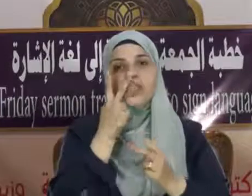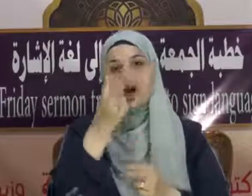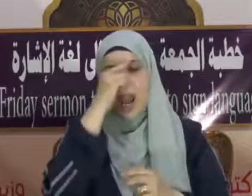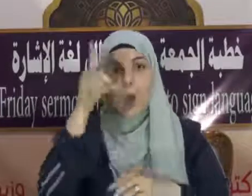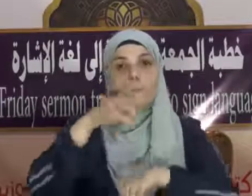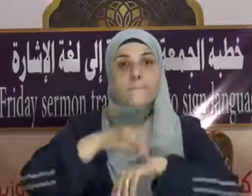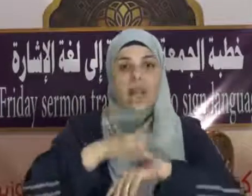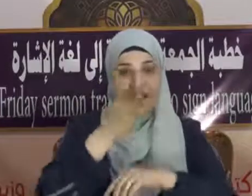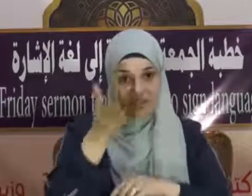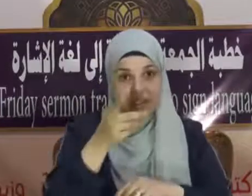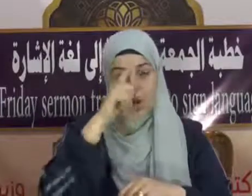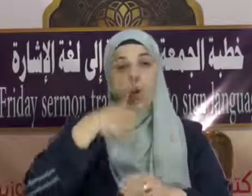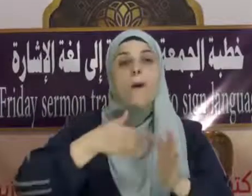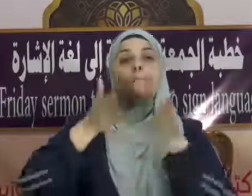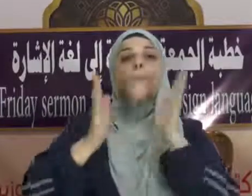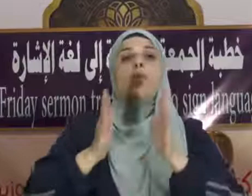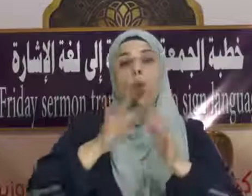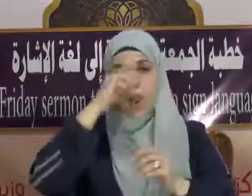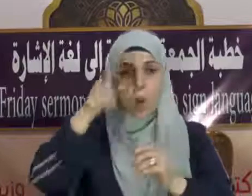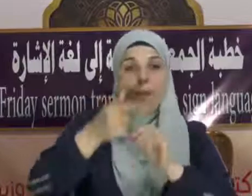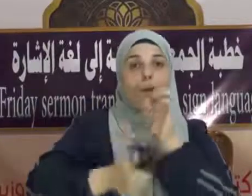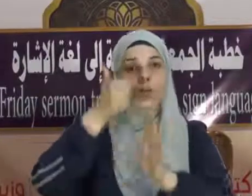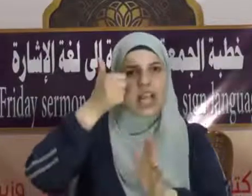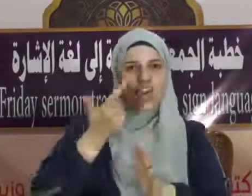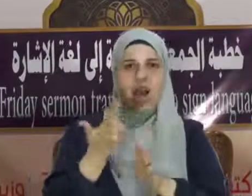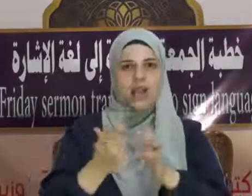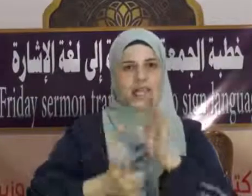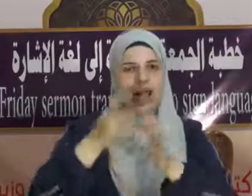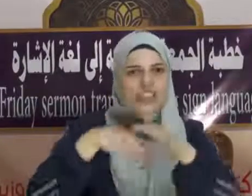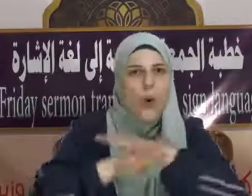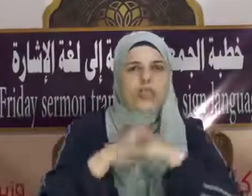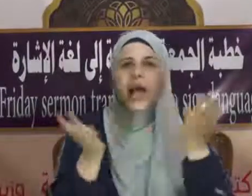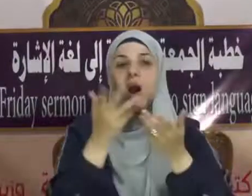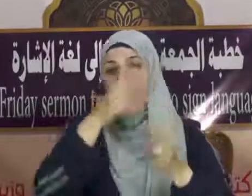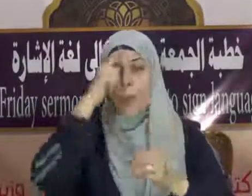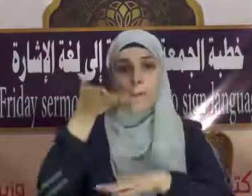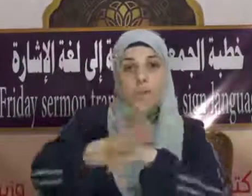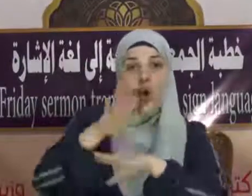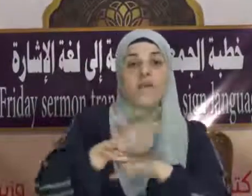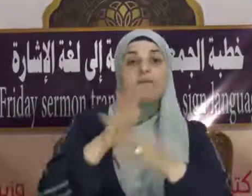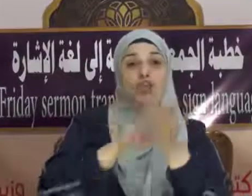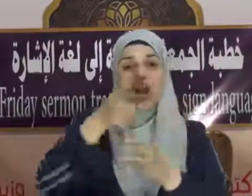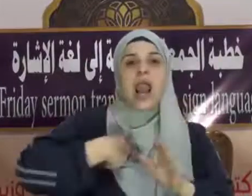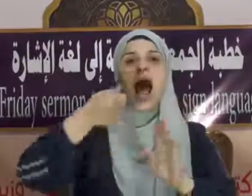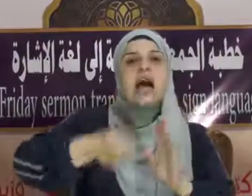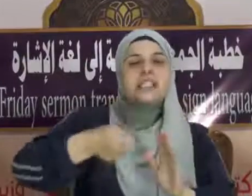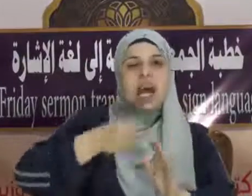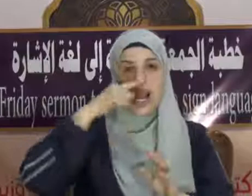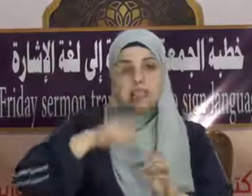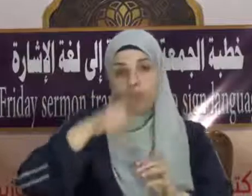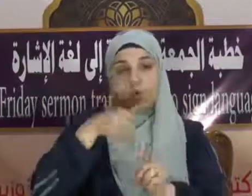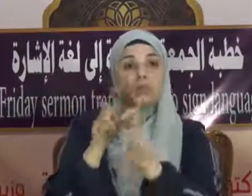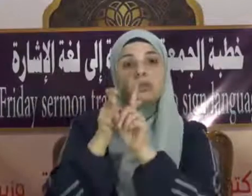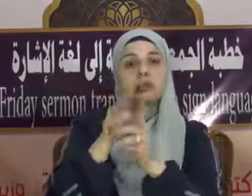مرض، وتهنئته في المناسبات، وتعزيته في المصائب، وإعانته